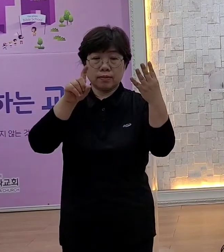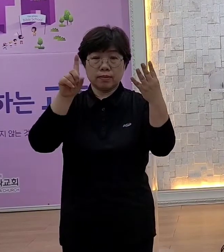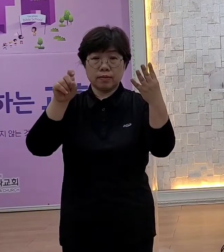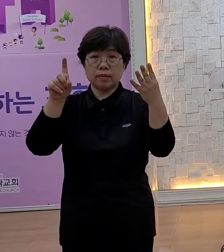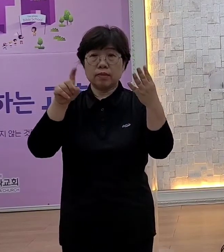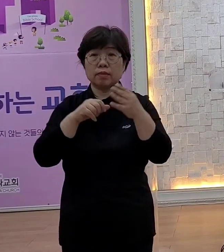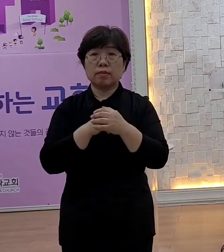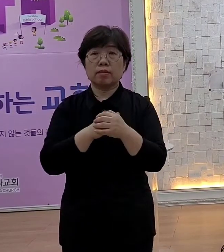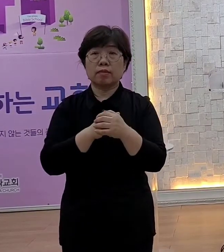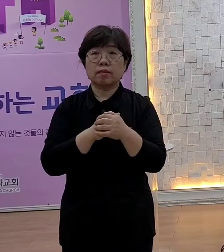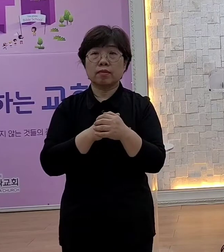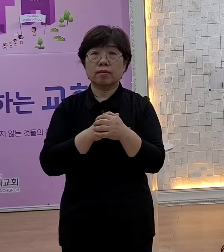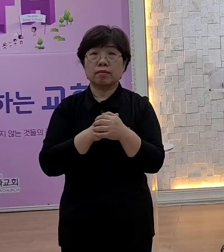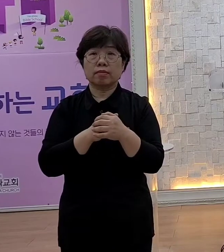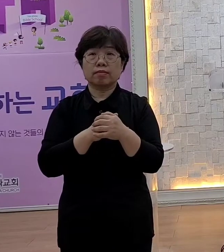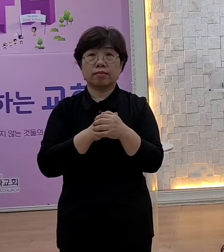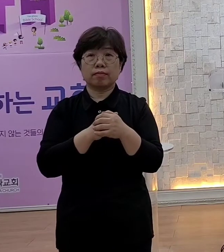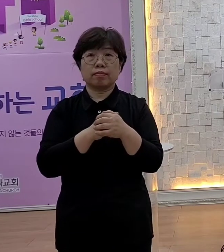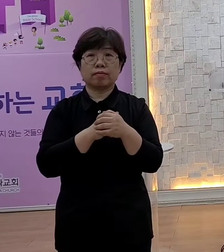인구,